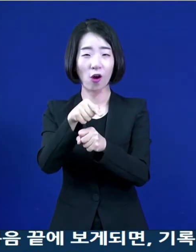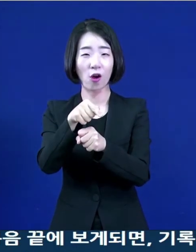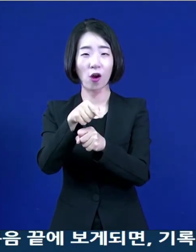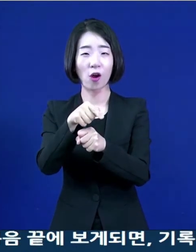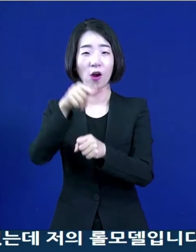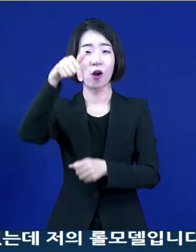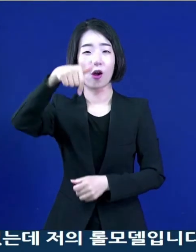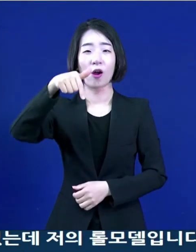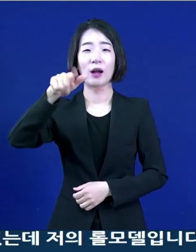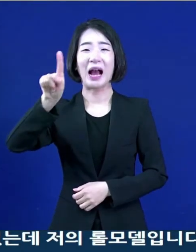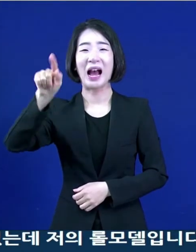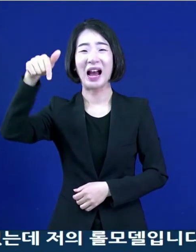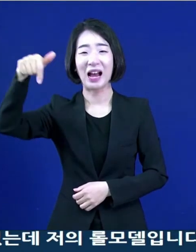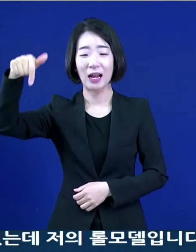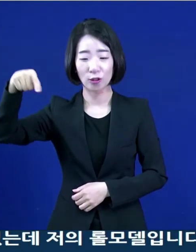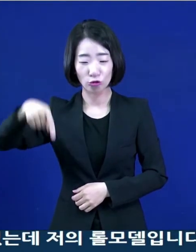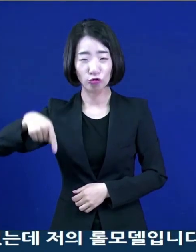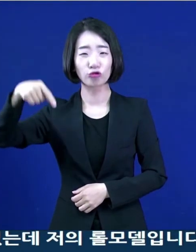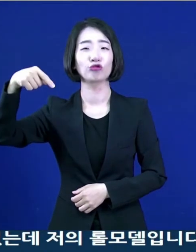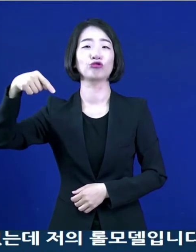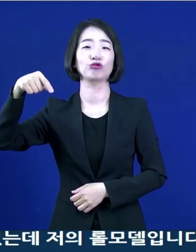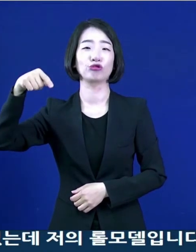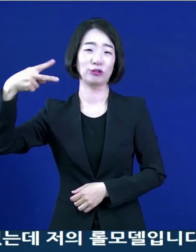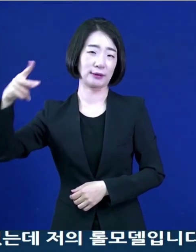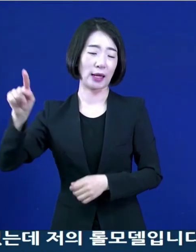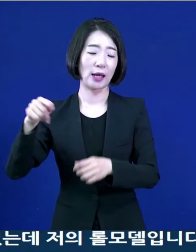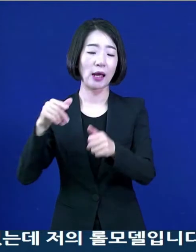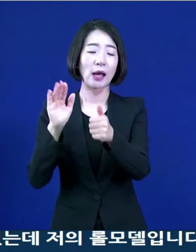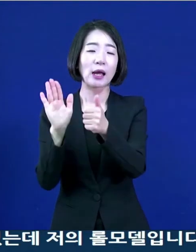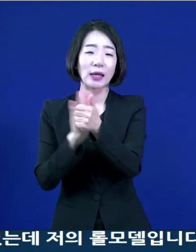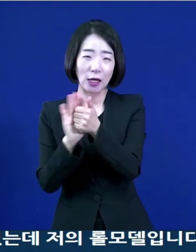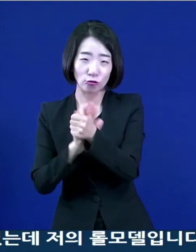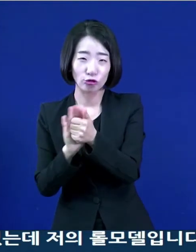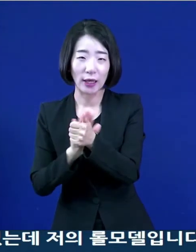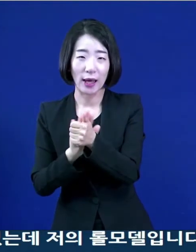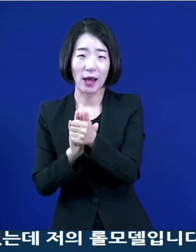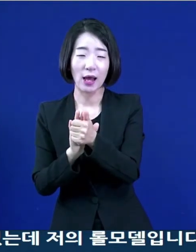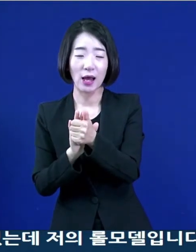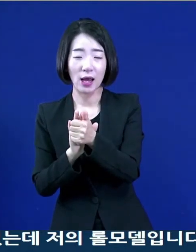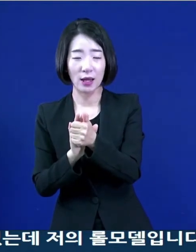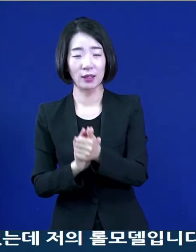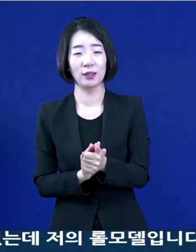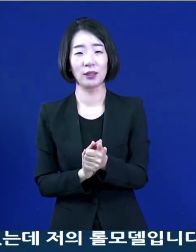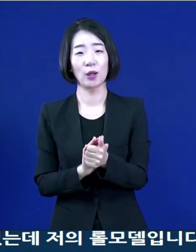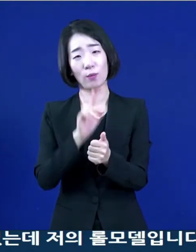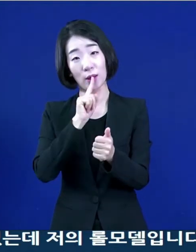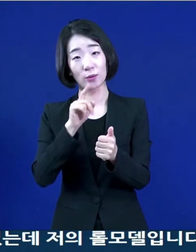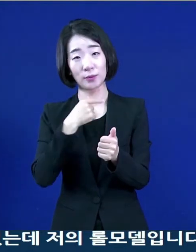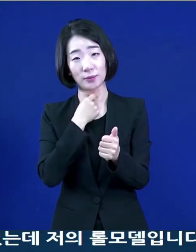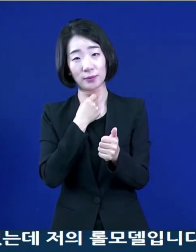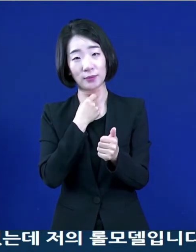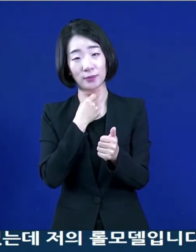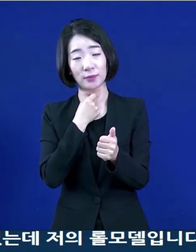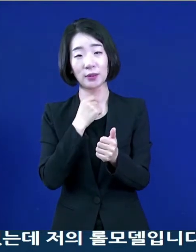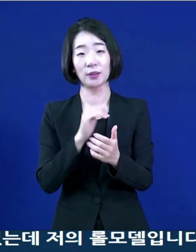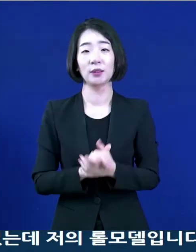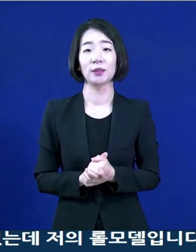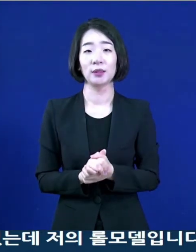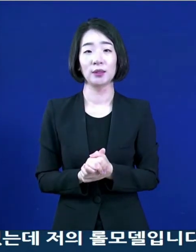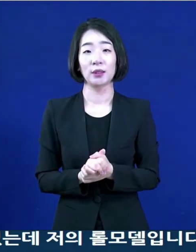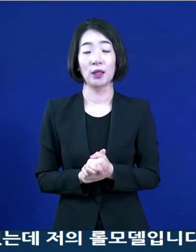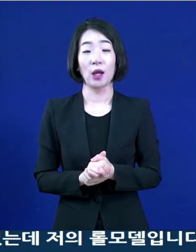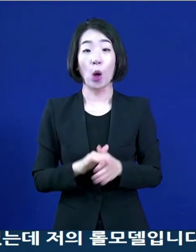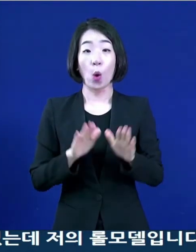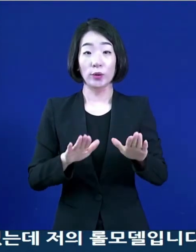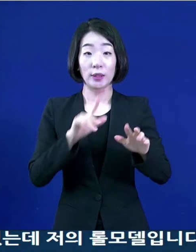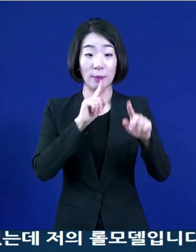자의 모습. 저는 어른이 된다는 것은 두 번째 오늘 설교의 포인트에서 지킴이 얘기를